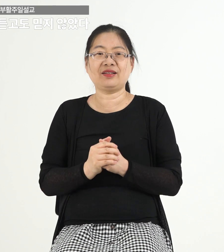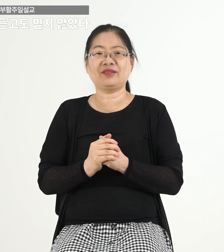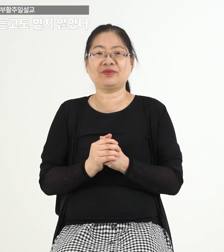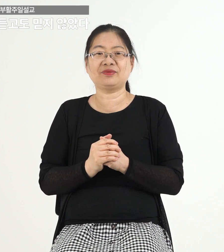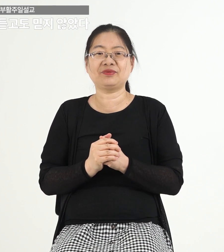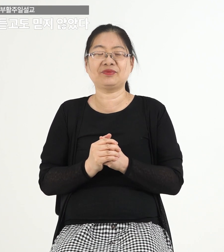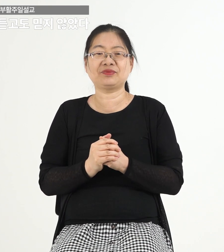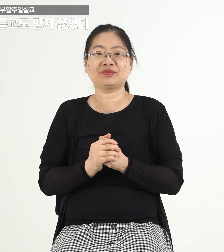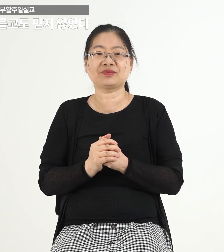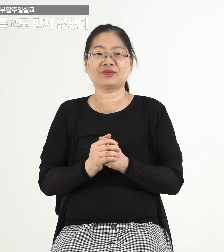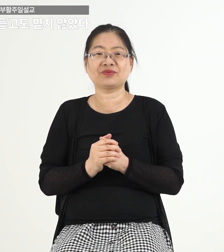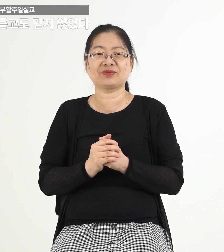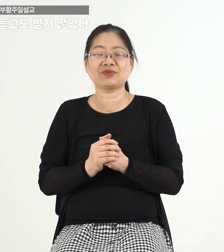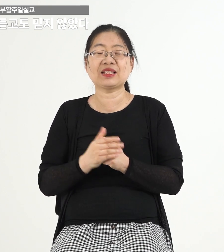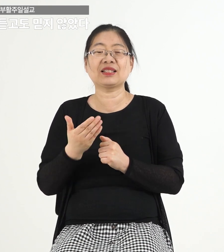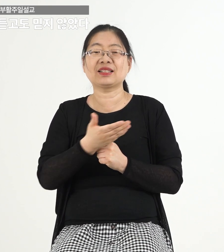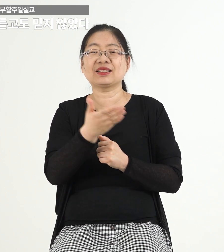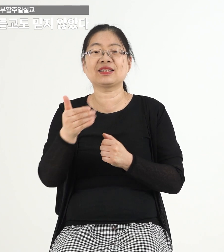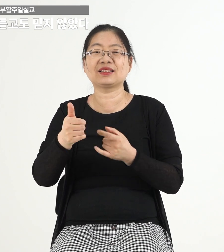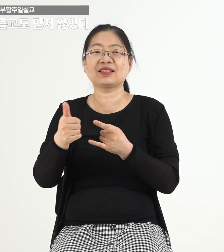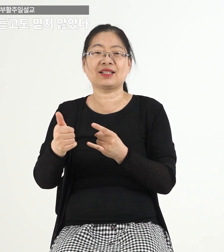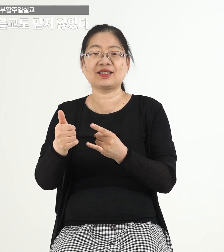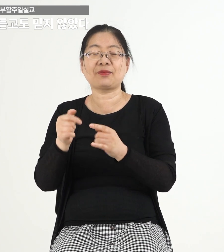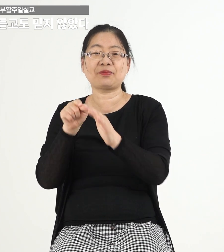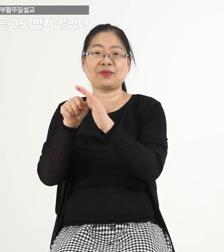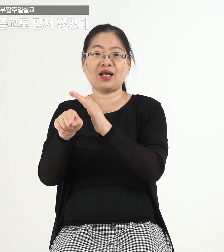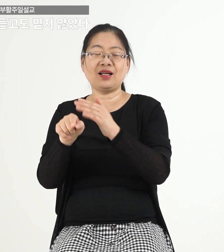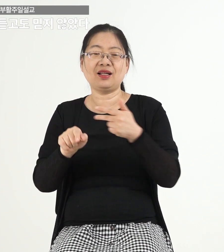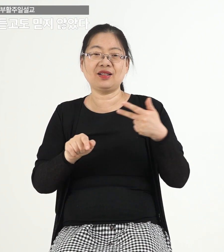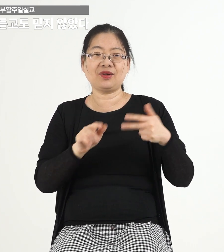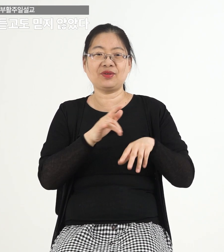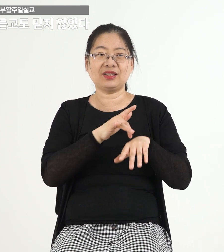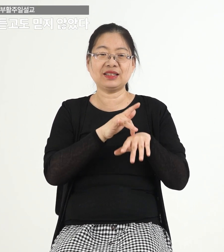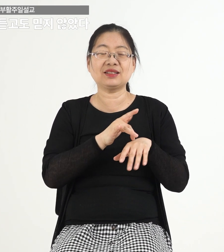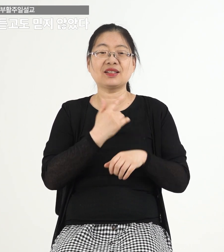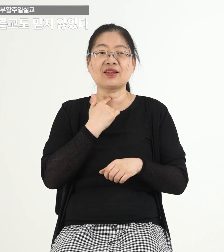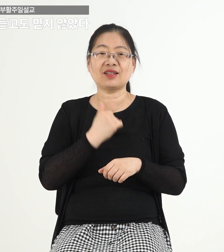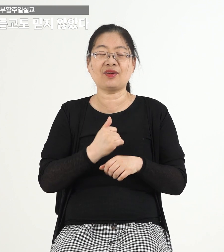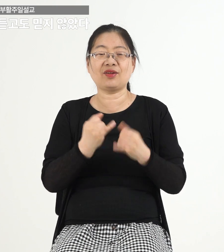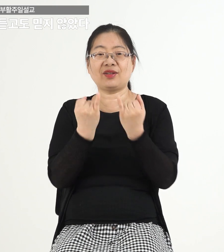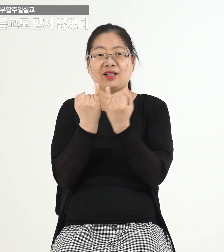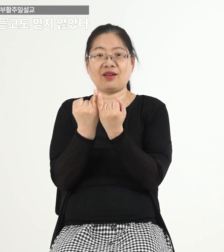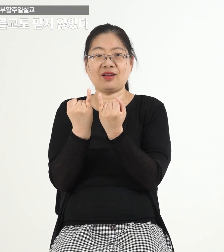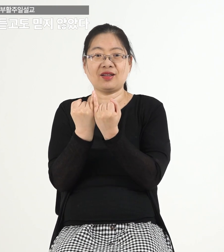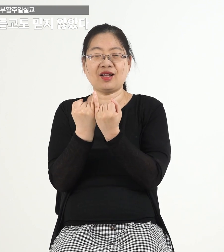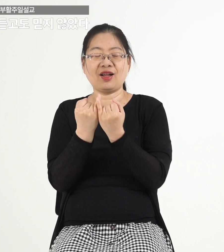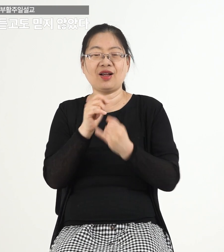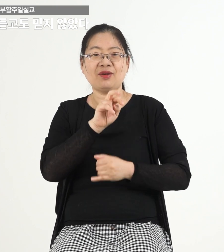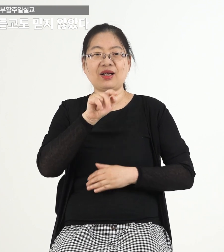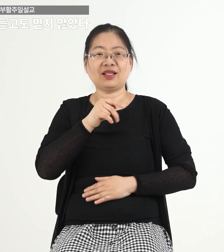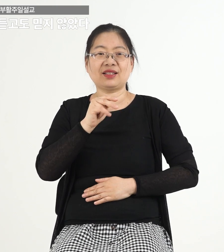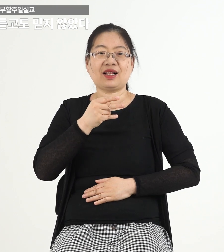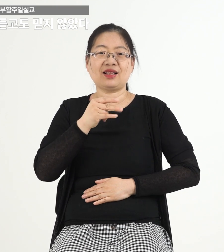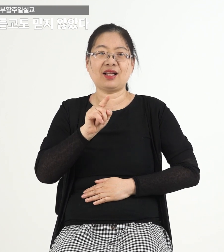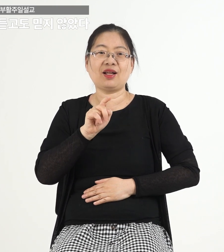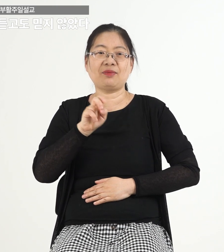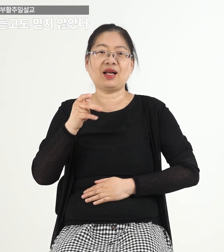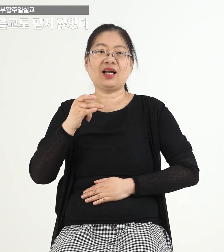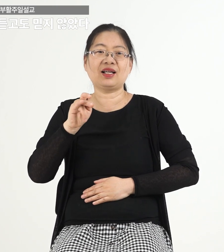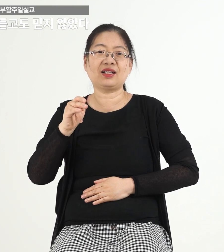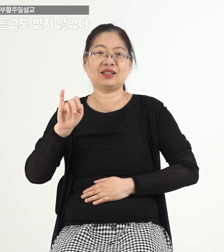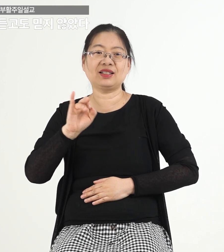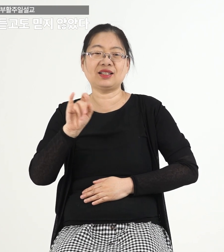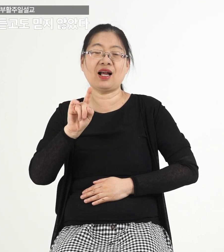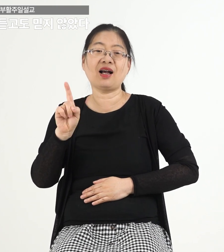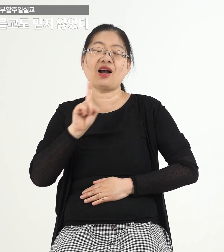하필 그들에게 찾아가서 이 7 귀신 들렸던 여성인 막달라 마리아가